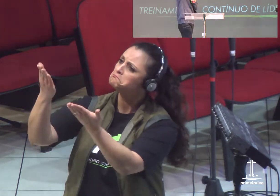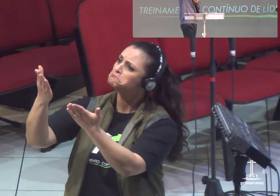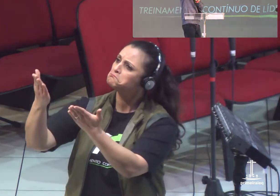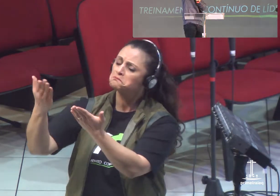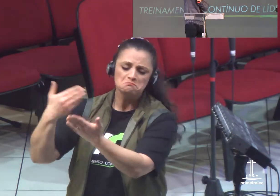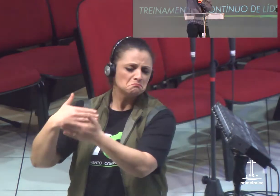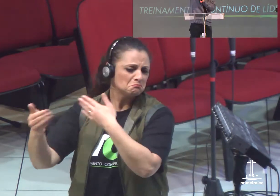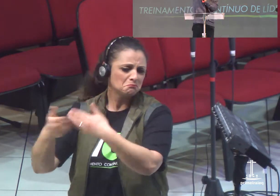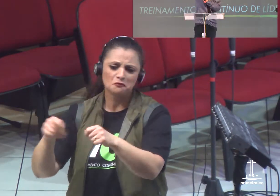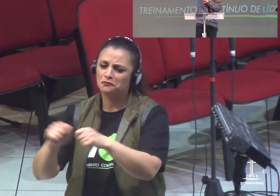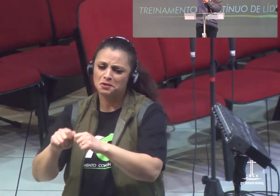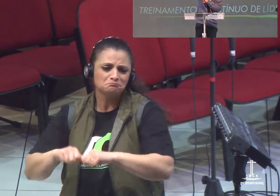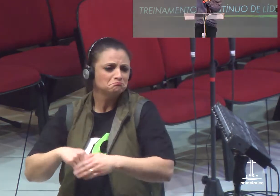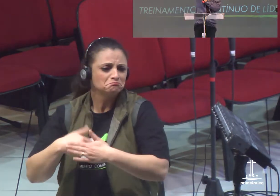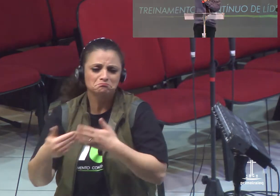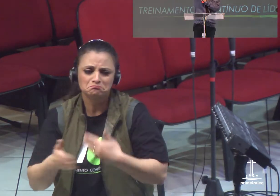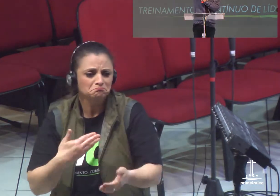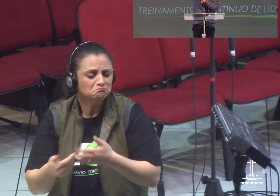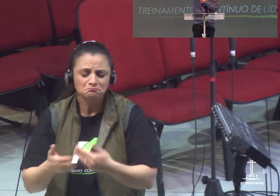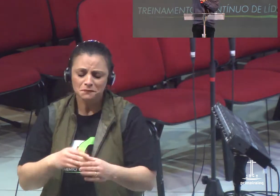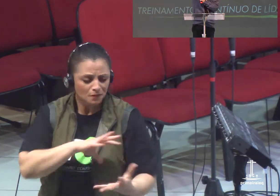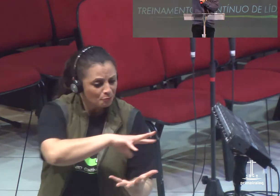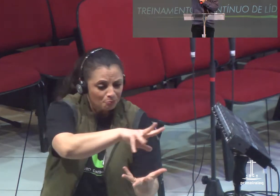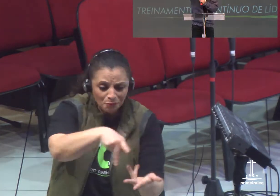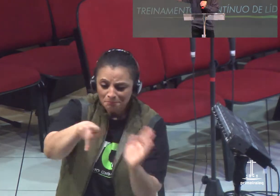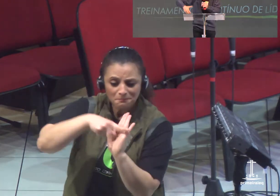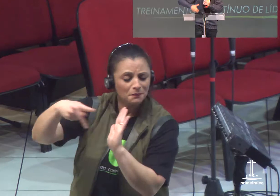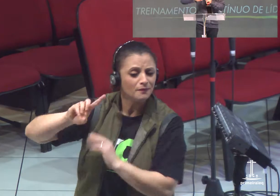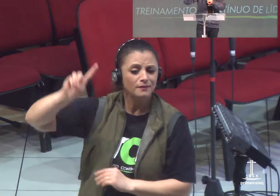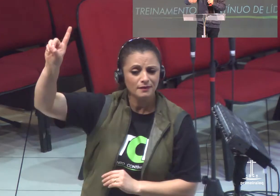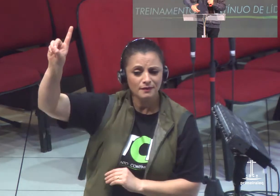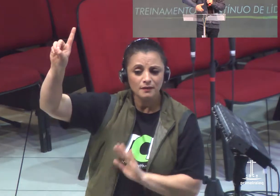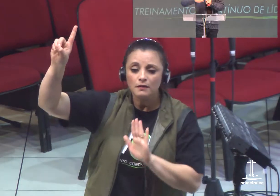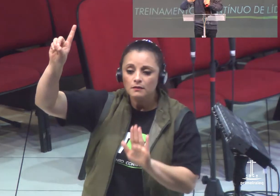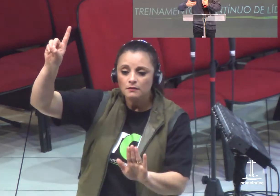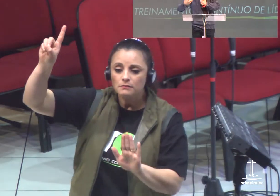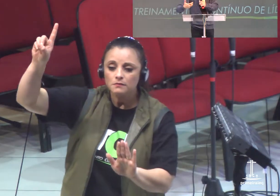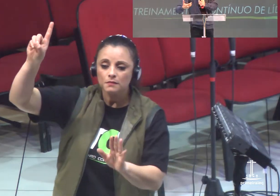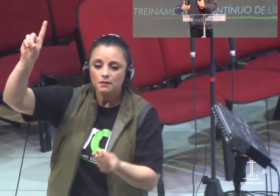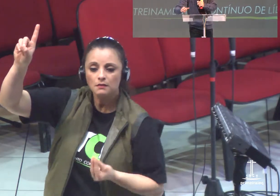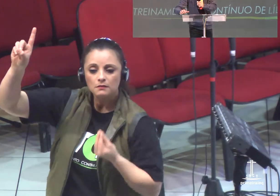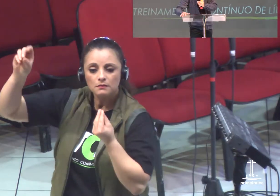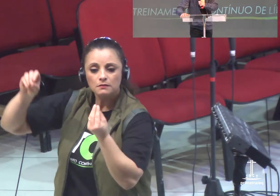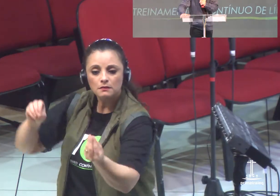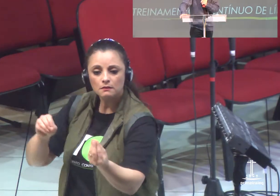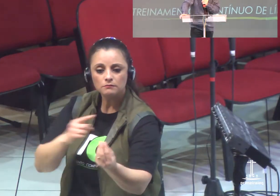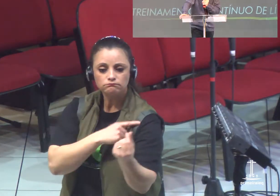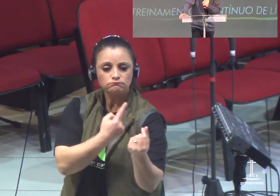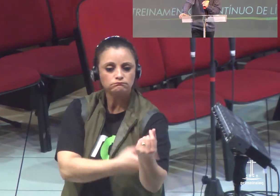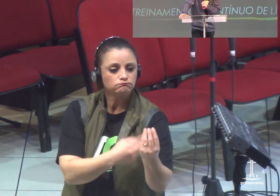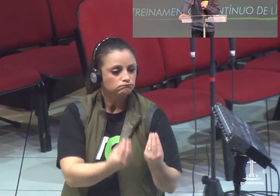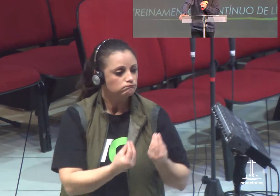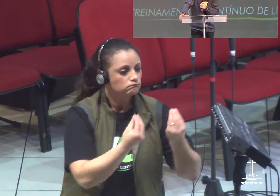fazer o que quiser, na hora que Ele quiser, mas ele delega essa autoridade.